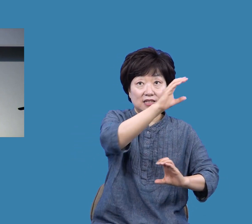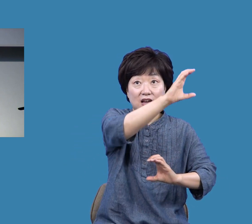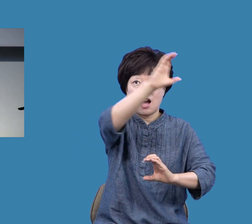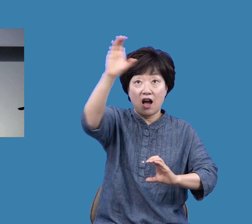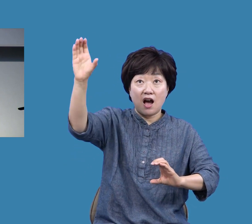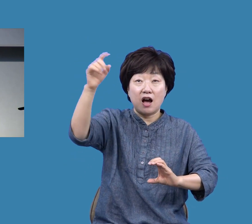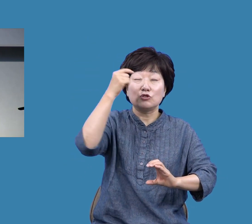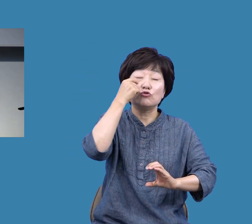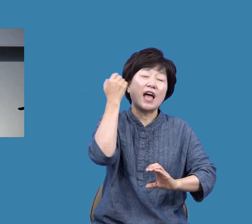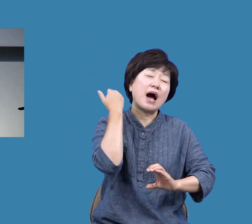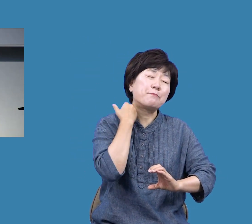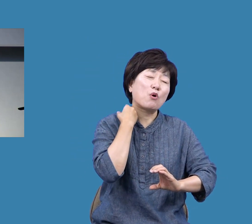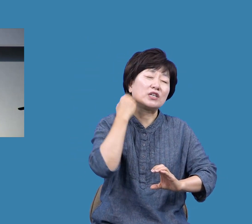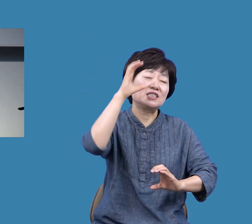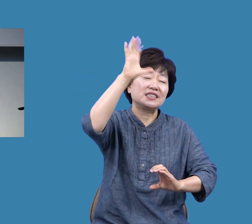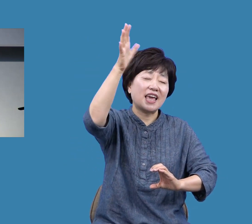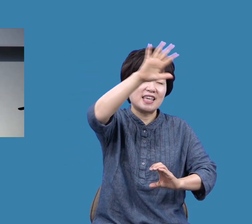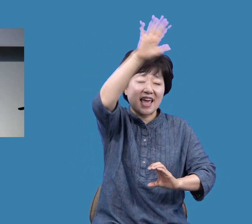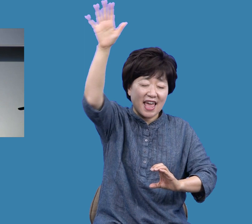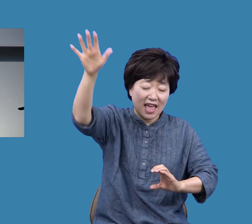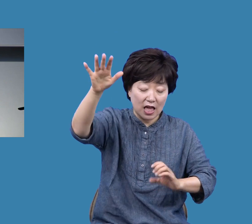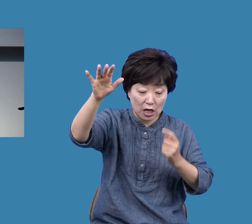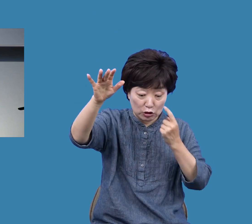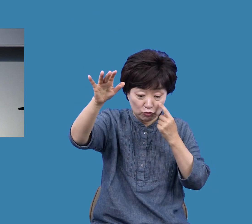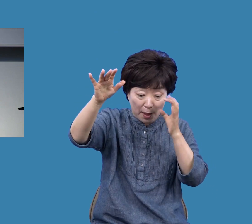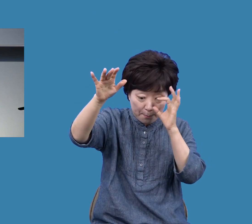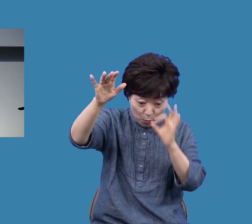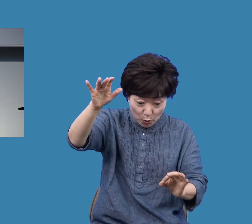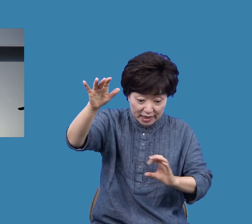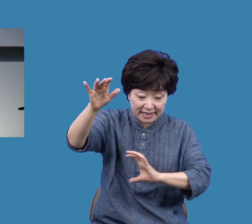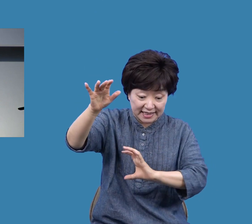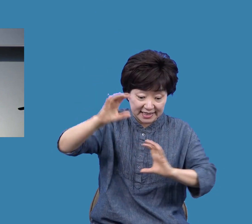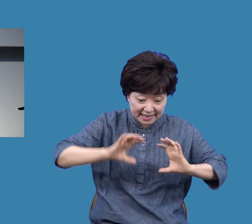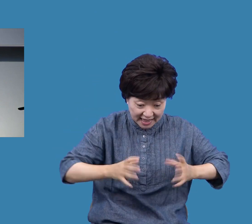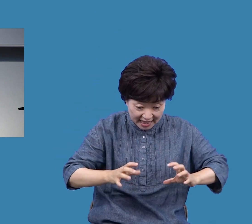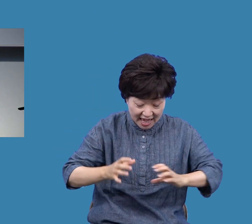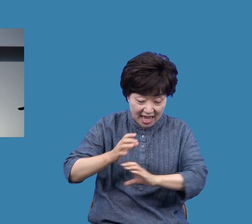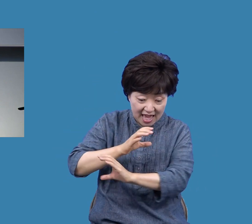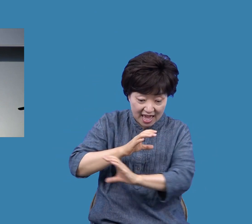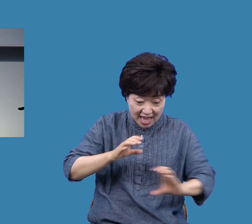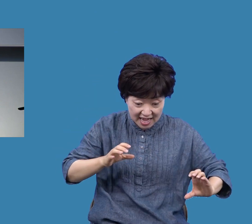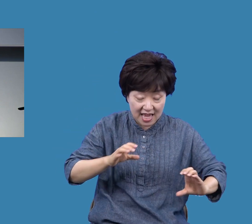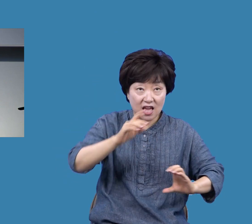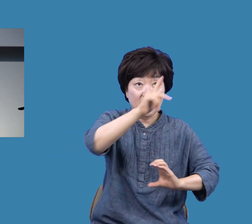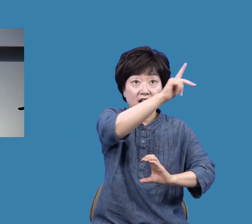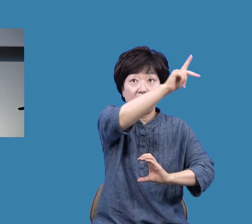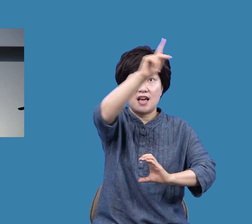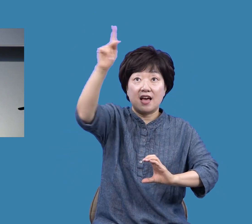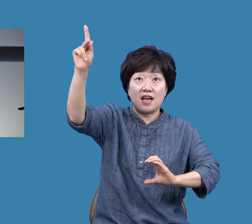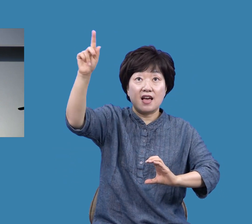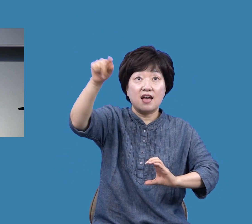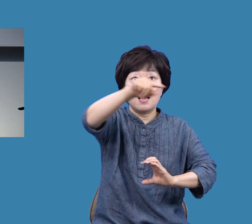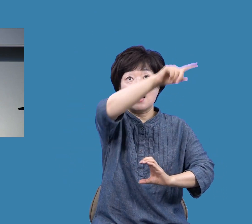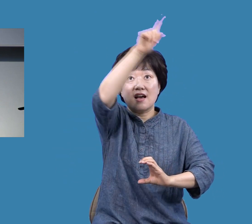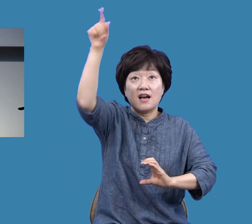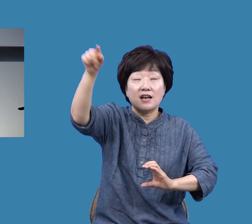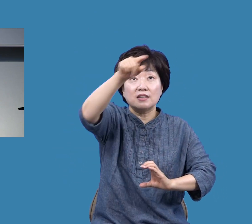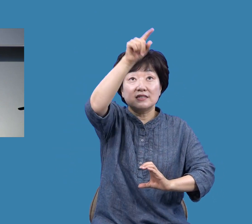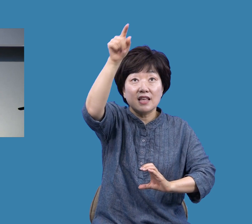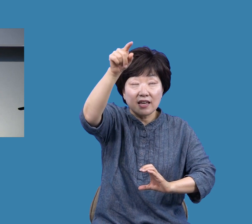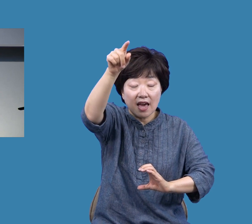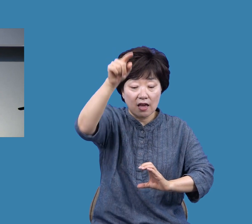거예요. 반드시 이 우리가 보이는 세계에서 행하는 어떤 일이 진짜로 영적인